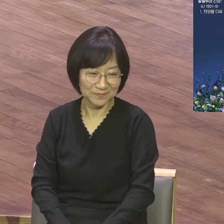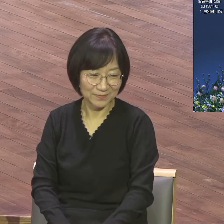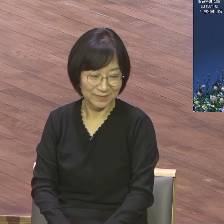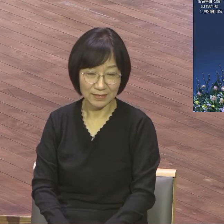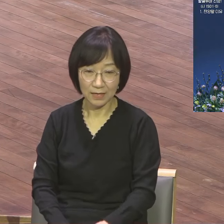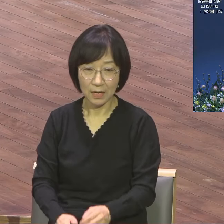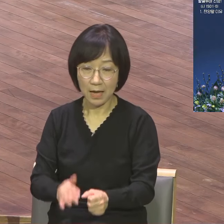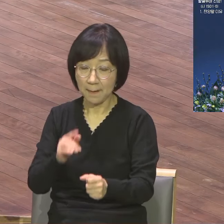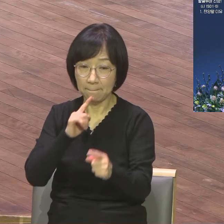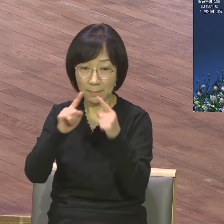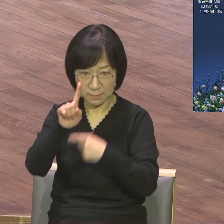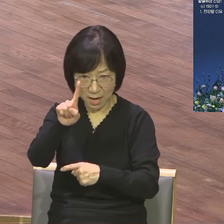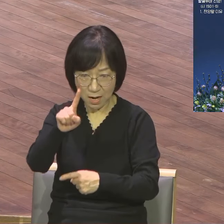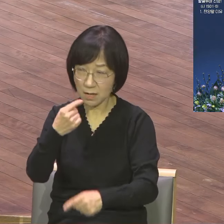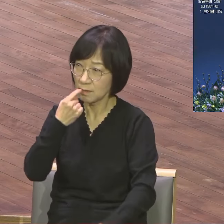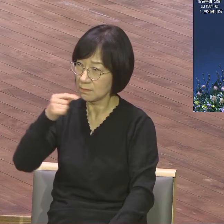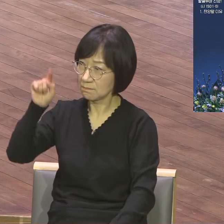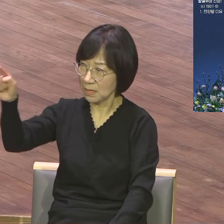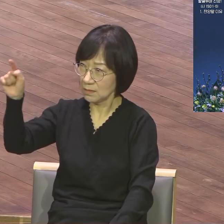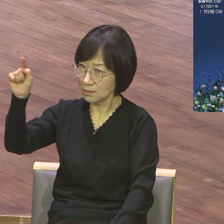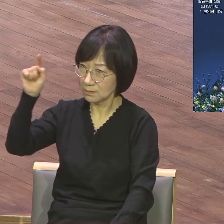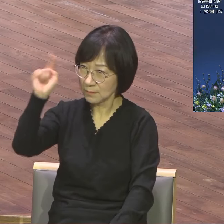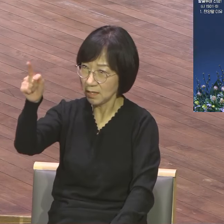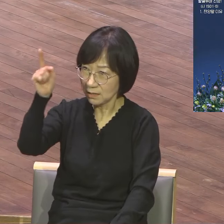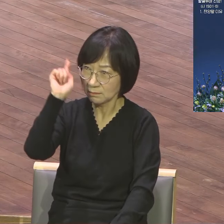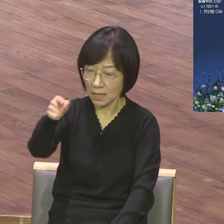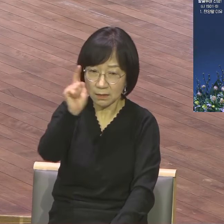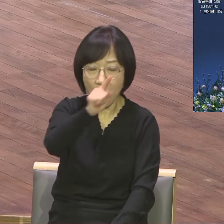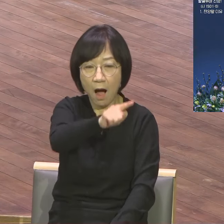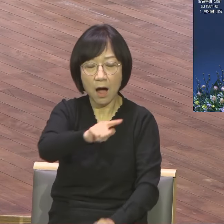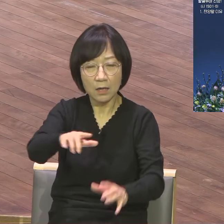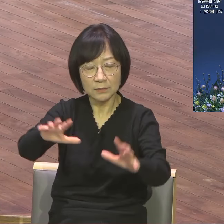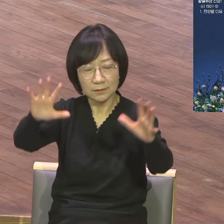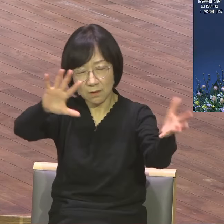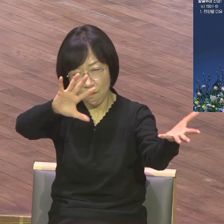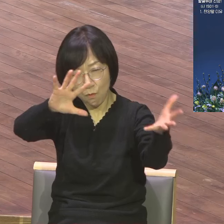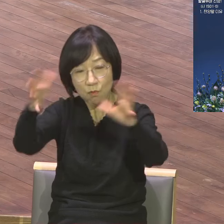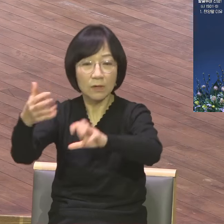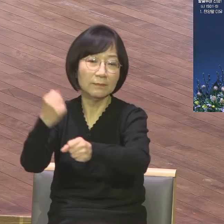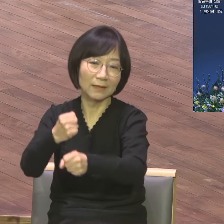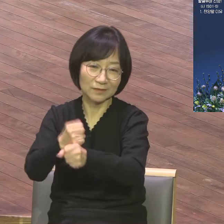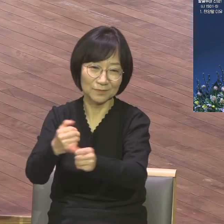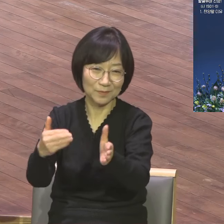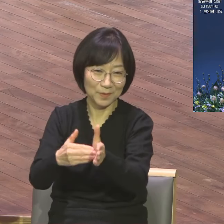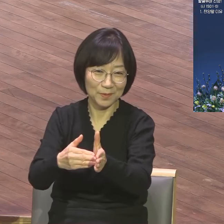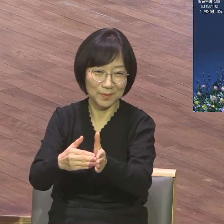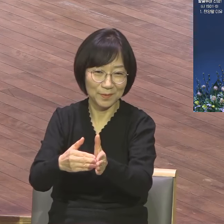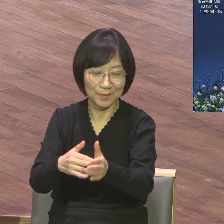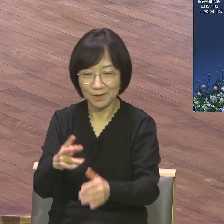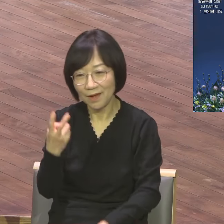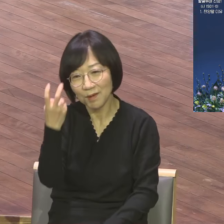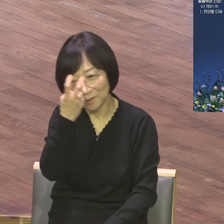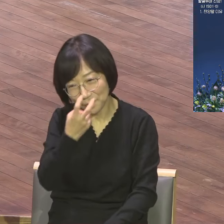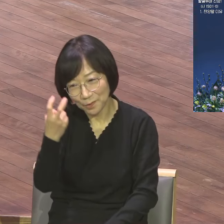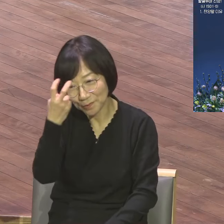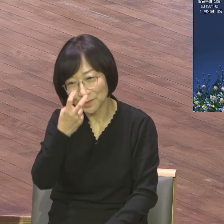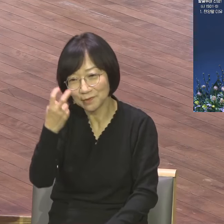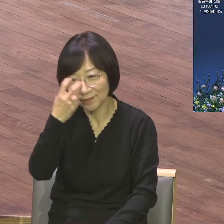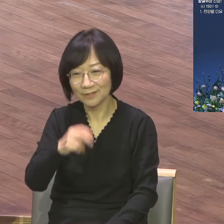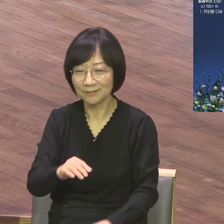말씀만으로 온 우주를 창조하시고 이 세상 모든 만물을 그리면서 보존하시고